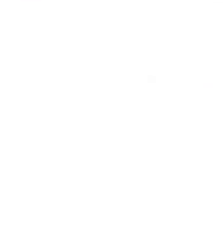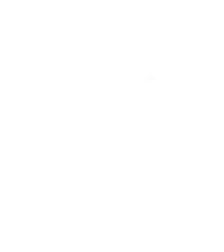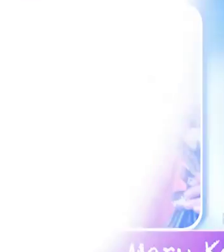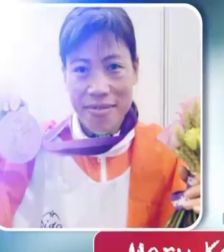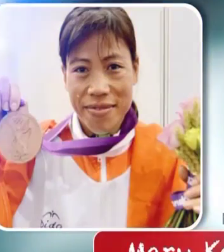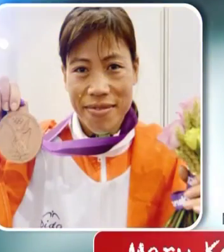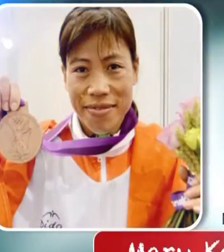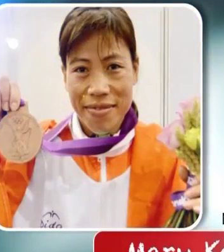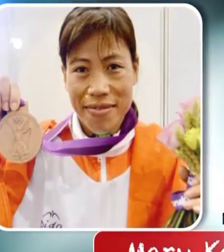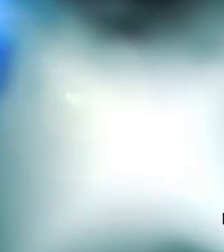स्वयं बने, हम